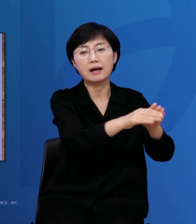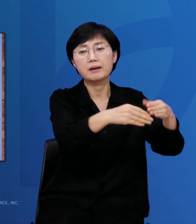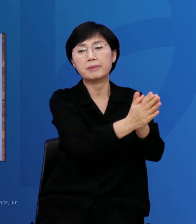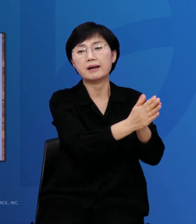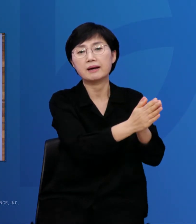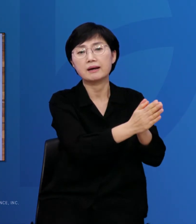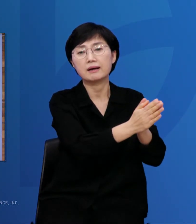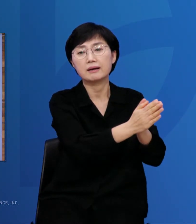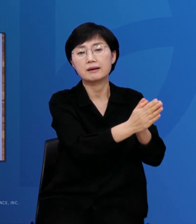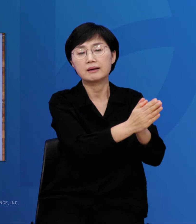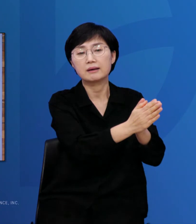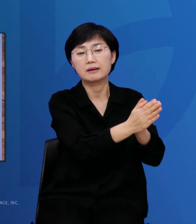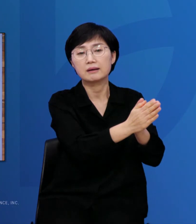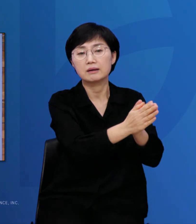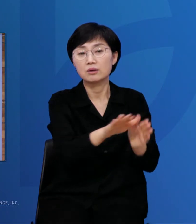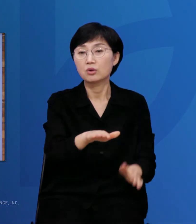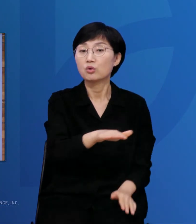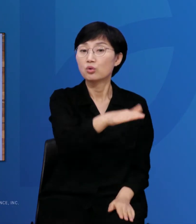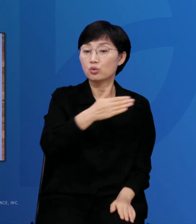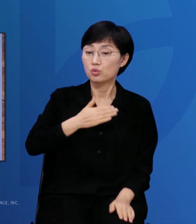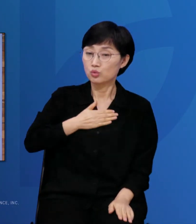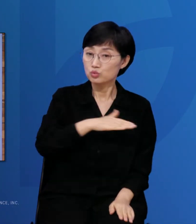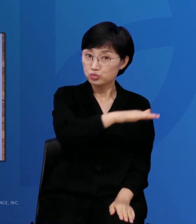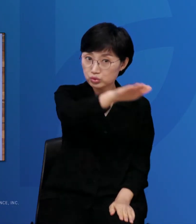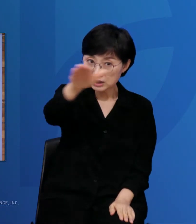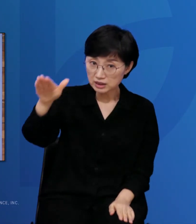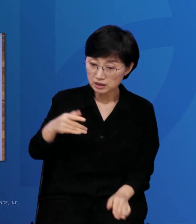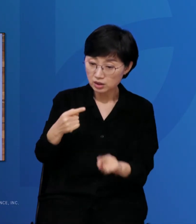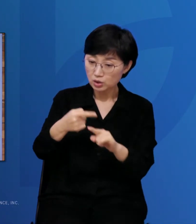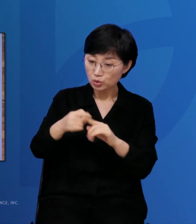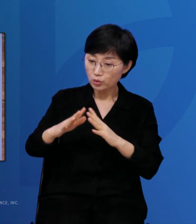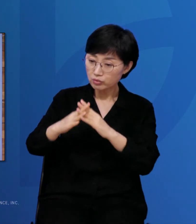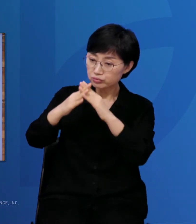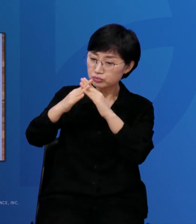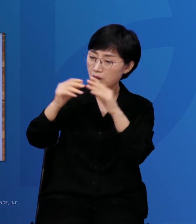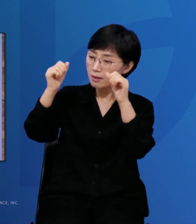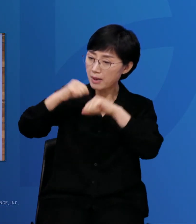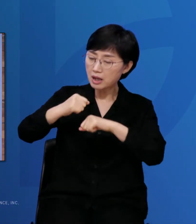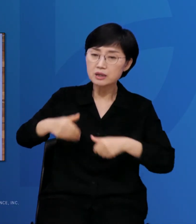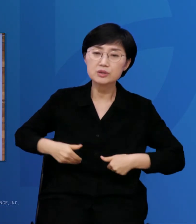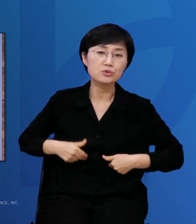所以神让他们一个一个关门呢。 여러분은 망할 이유도 없고 실패할 이유 없이 잘 깨달아 보세요.